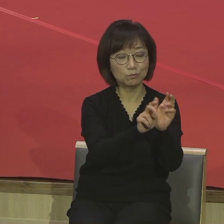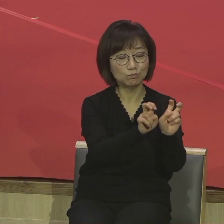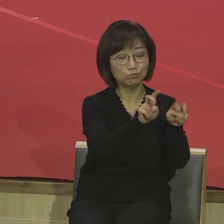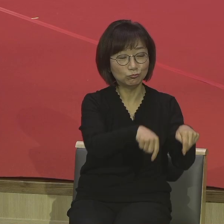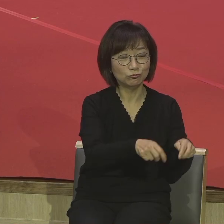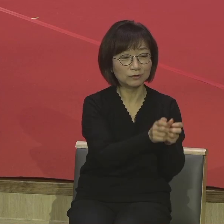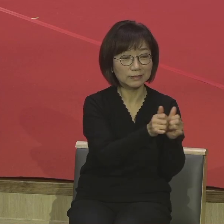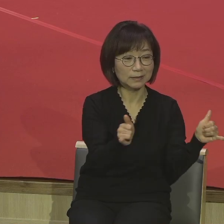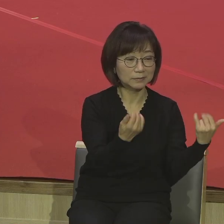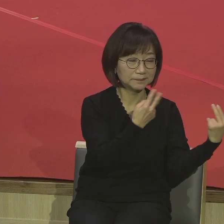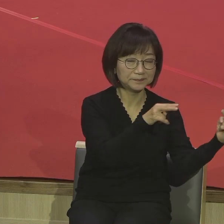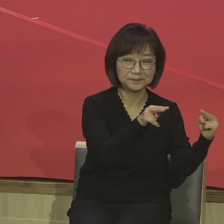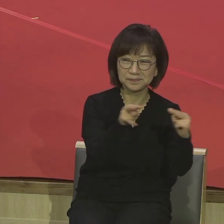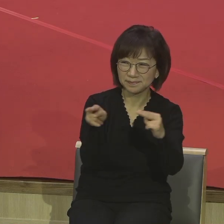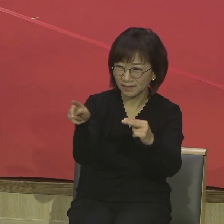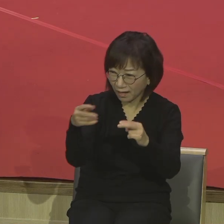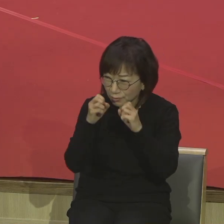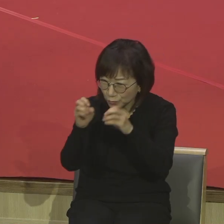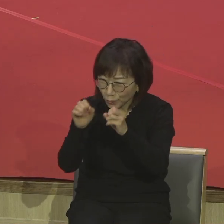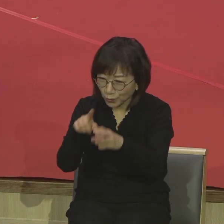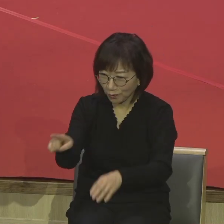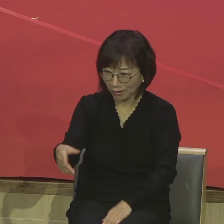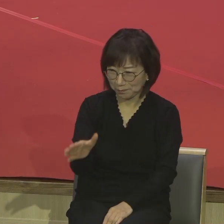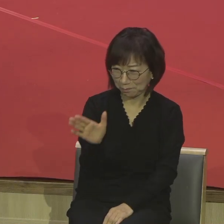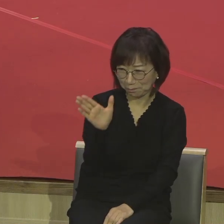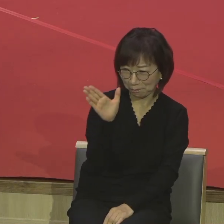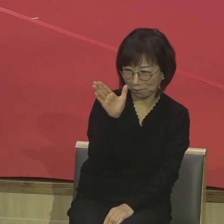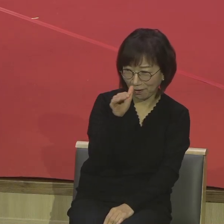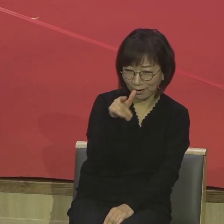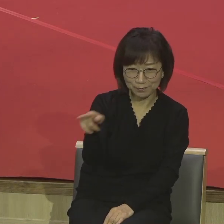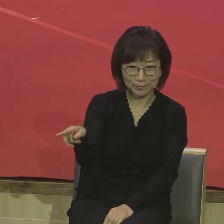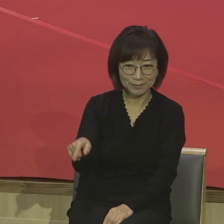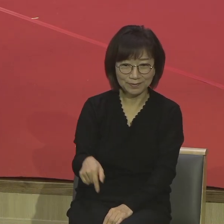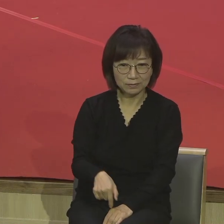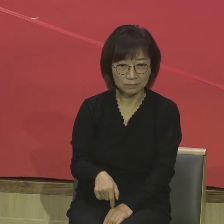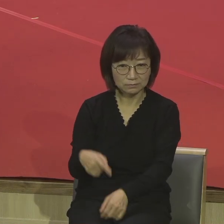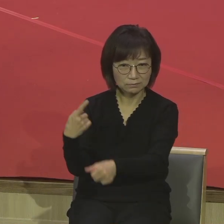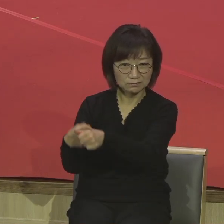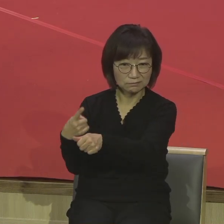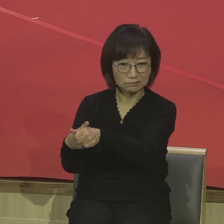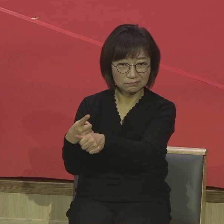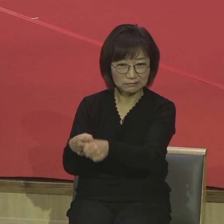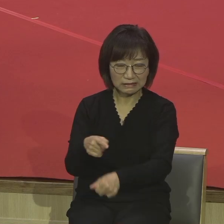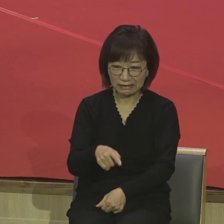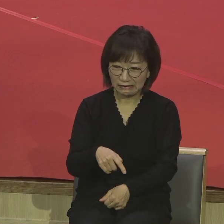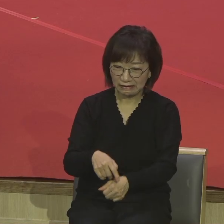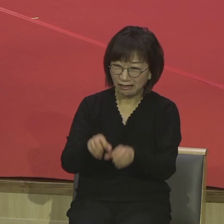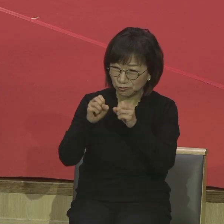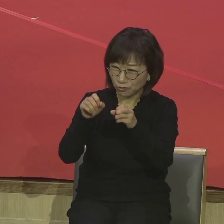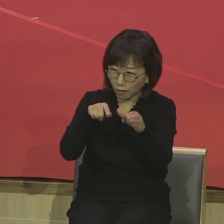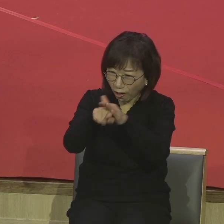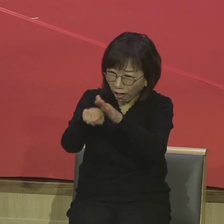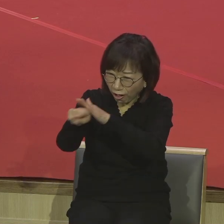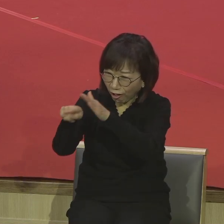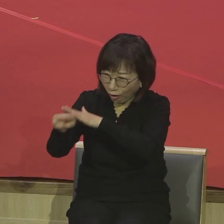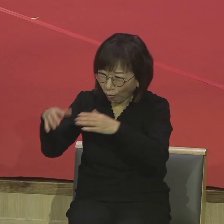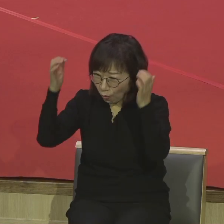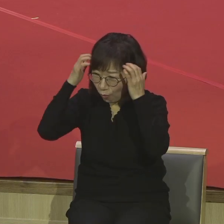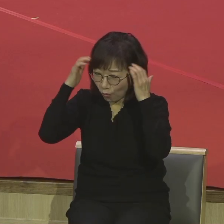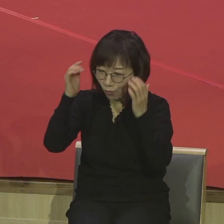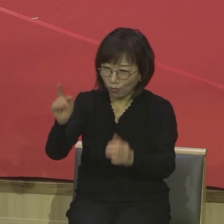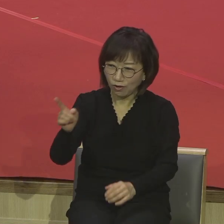전도하는 모습이 아주 미련하게 보이지요. 할 일이 없어서 저를 돌아다니냐? 응? 누가 오라